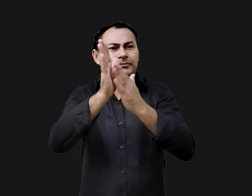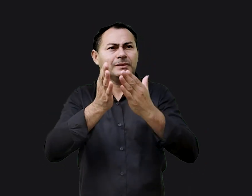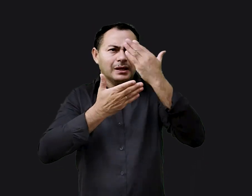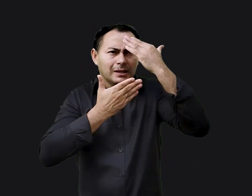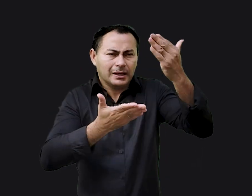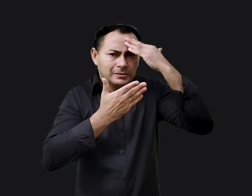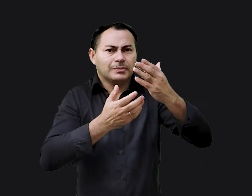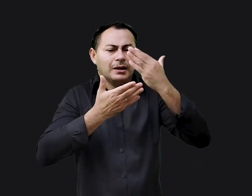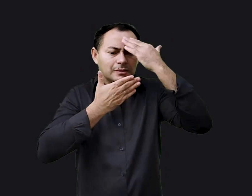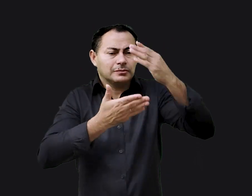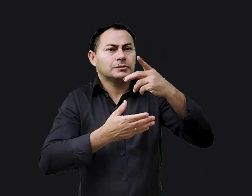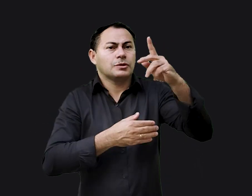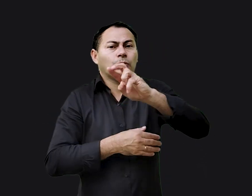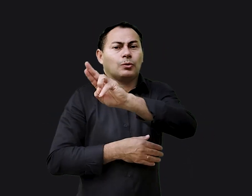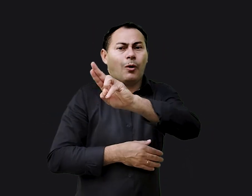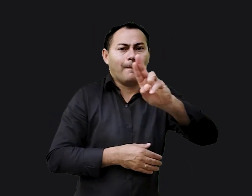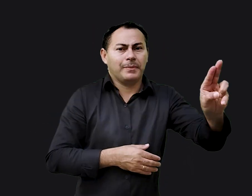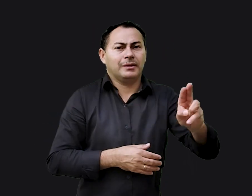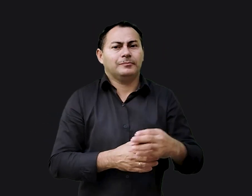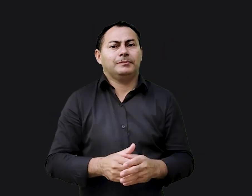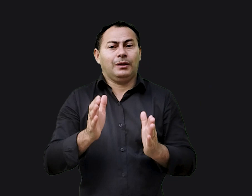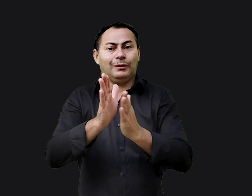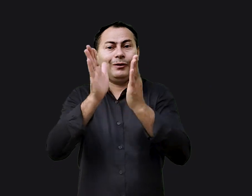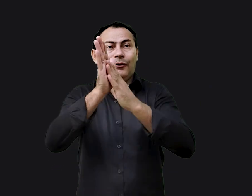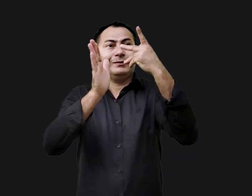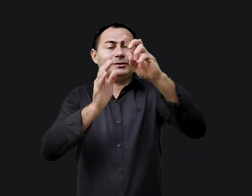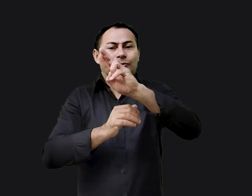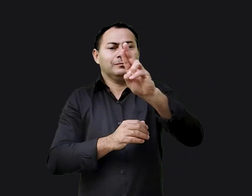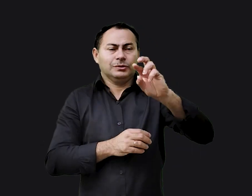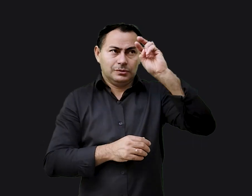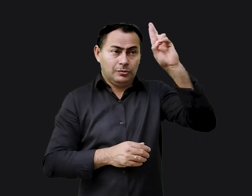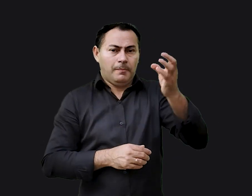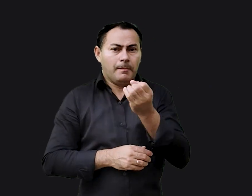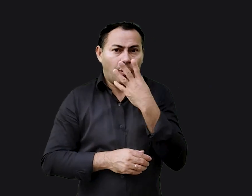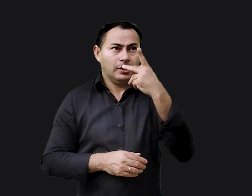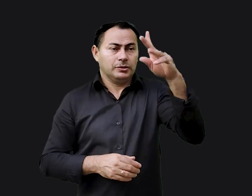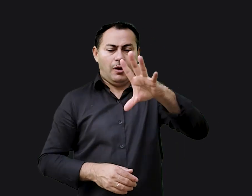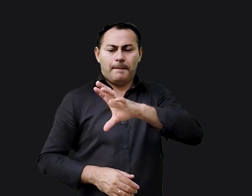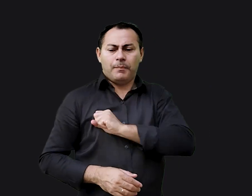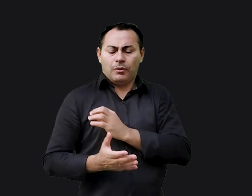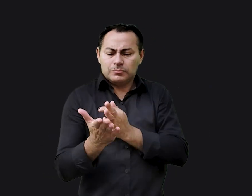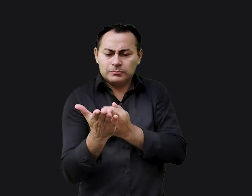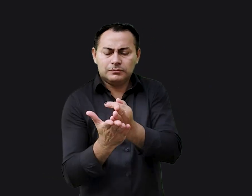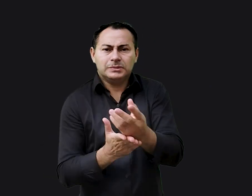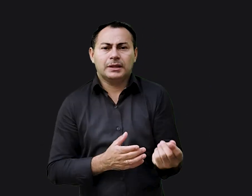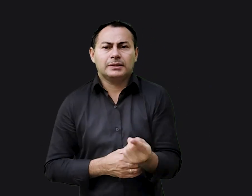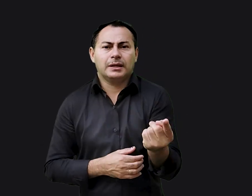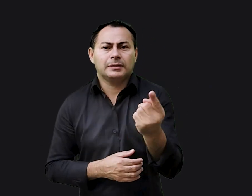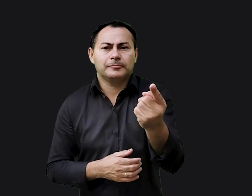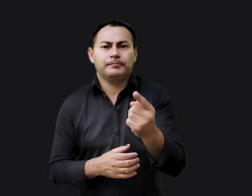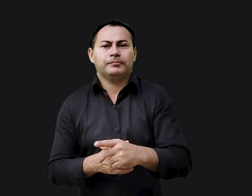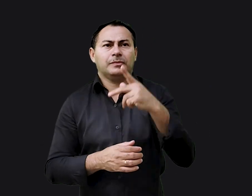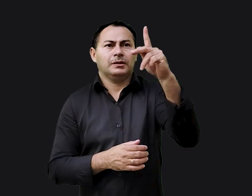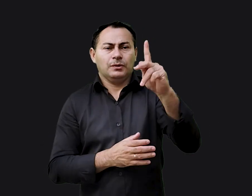bem-lhe graças e bendigam o seu nome pois o Senhor é bom e o seu amor leal e eterno